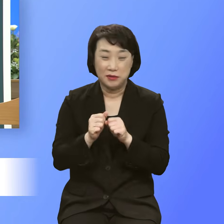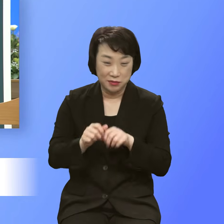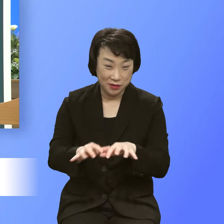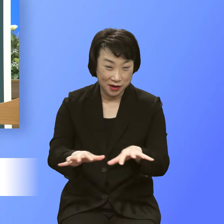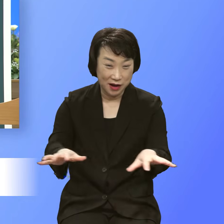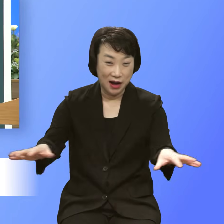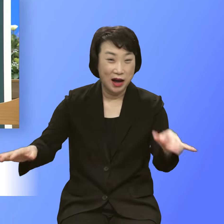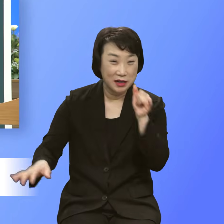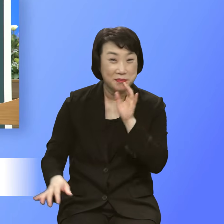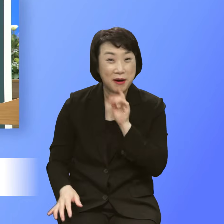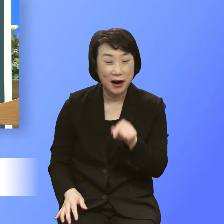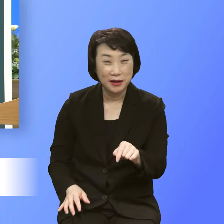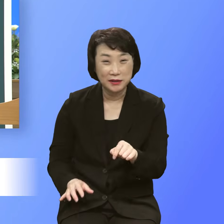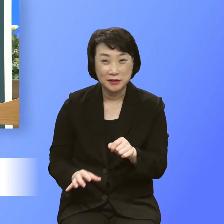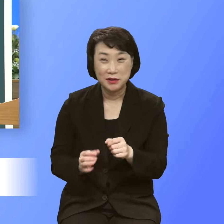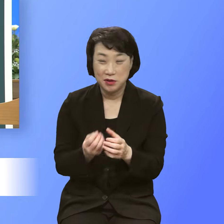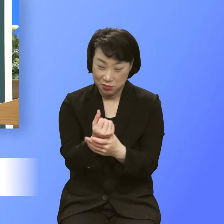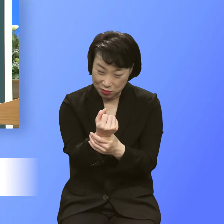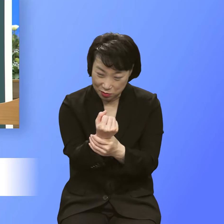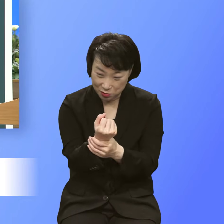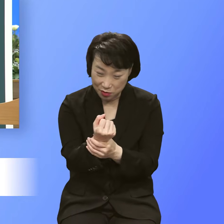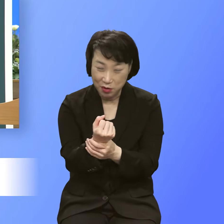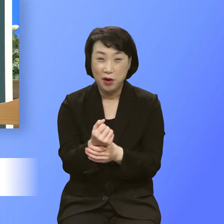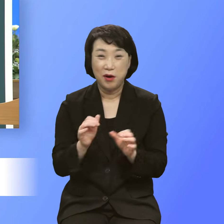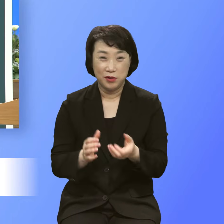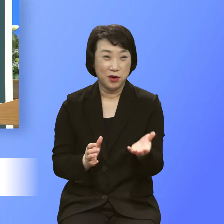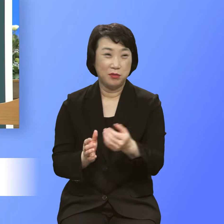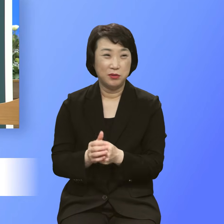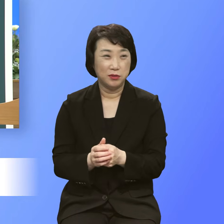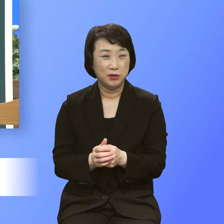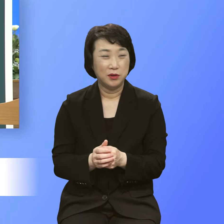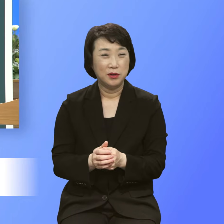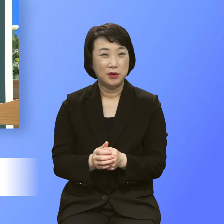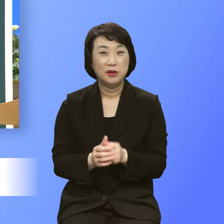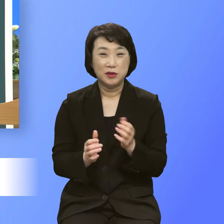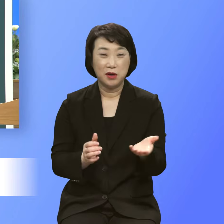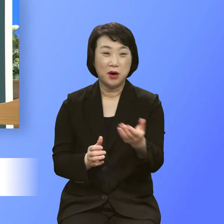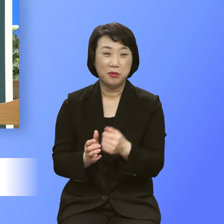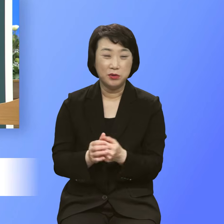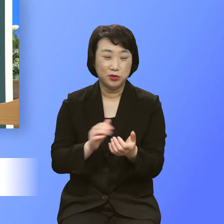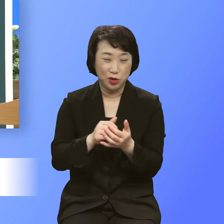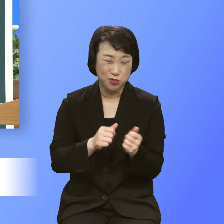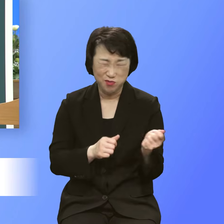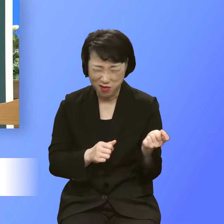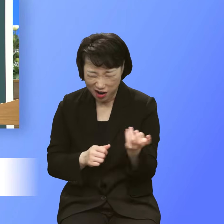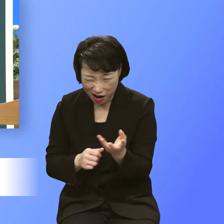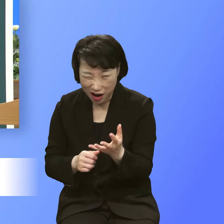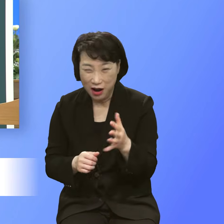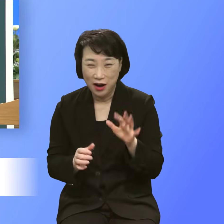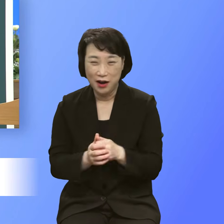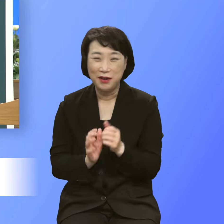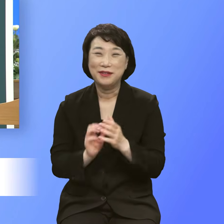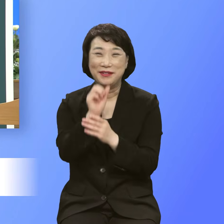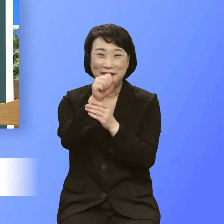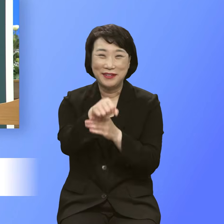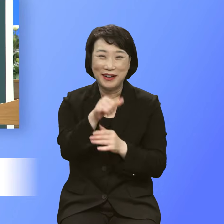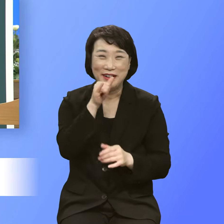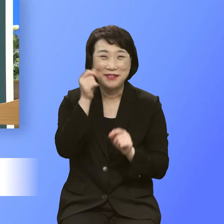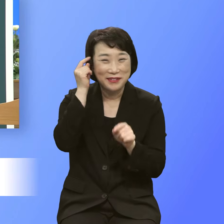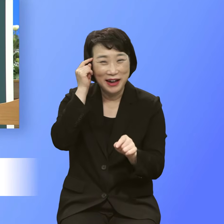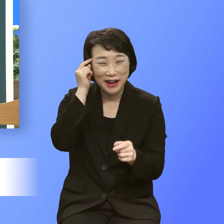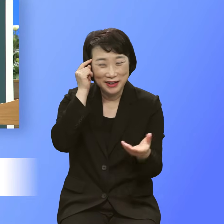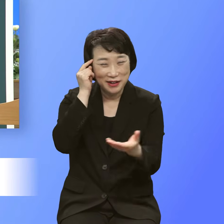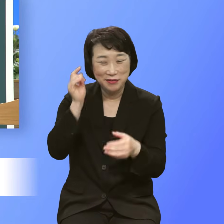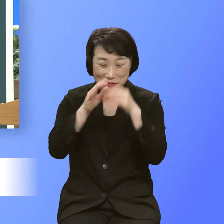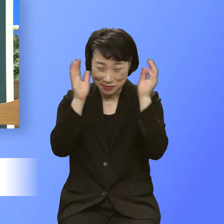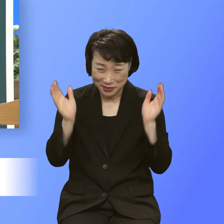나서 땅속에서 이만한 그게 한 포기에 5개씩 6개씩 7개씩 열려 있을까? 왜일까?